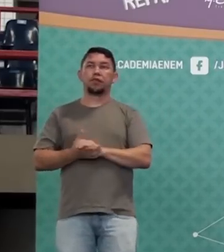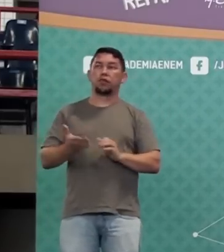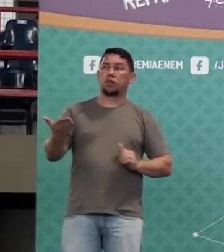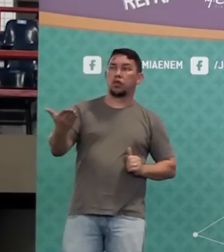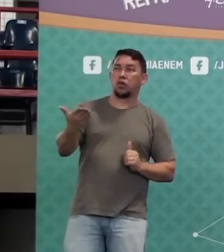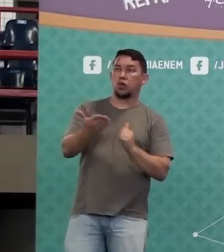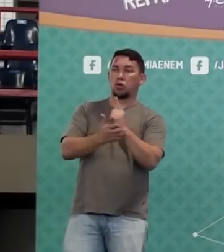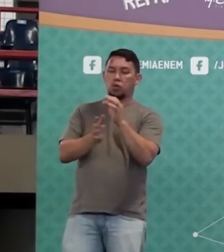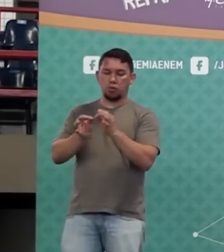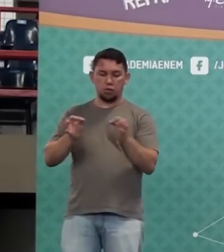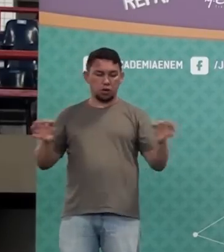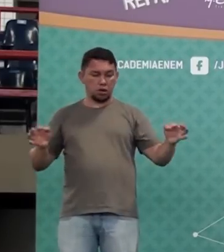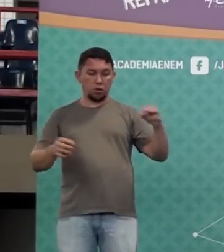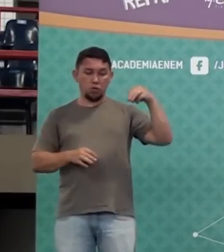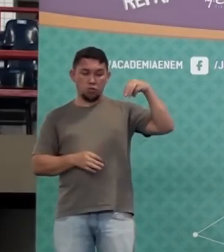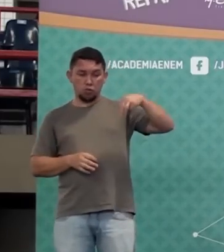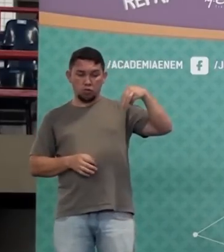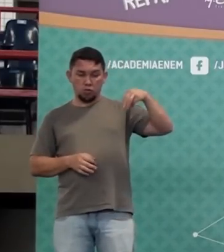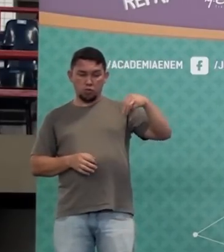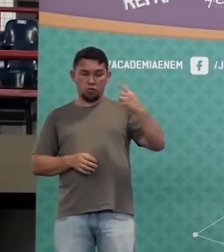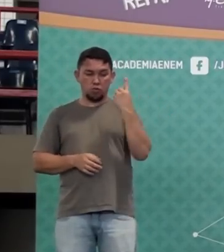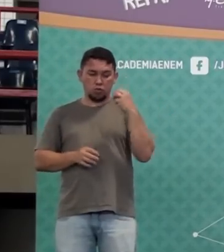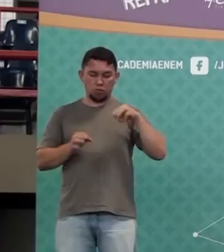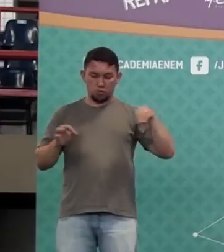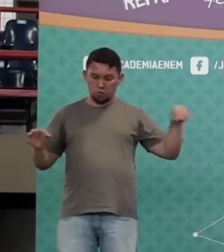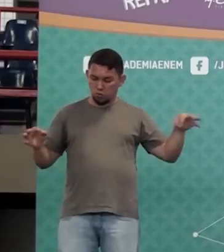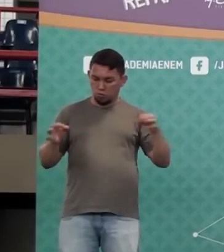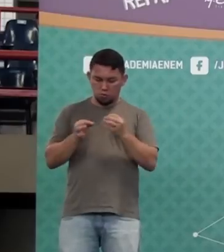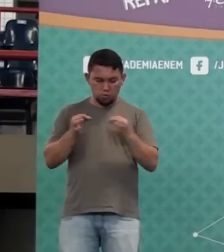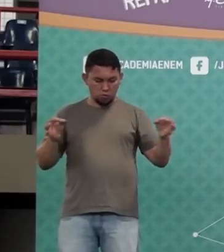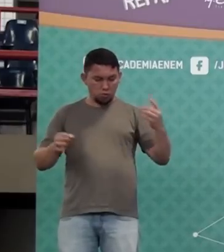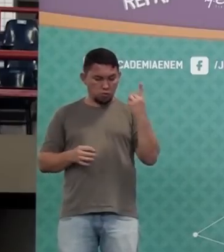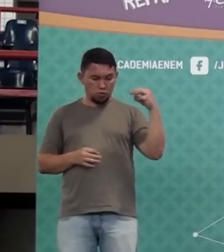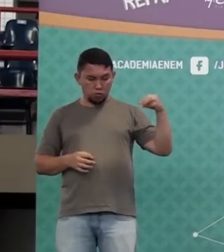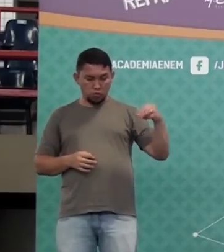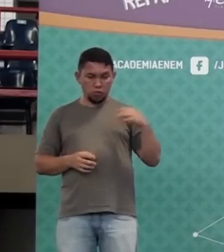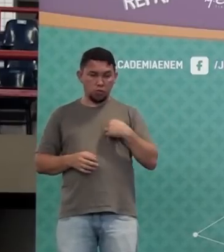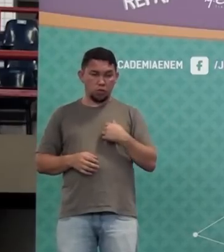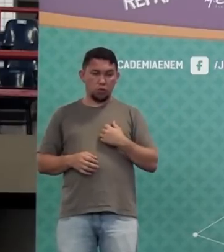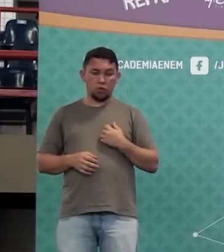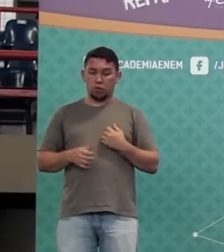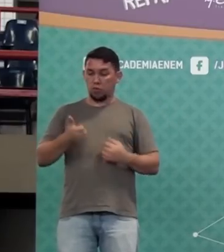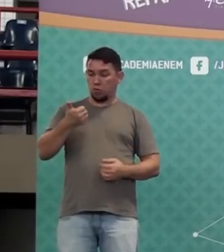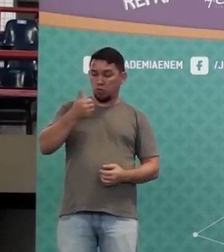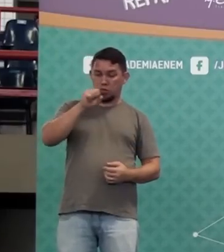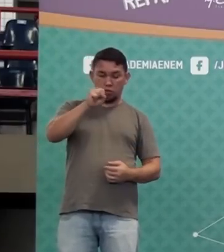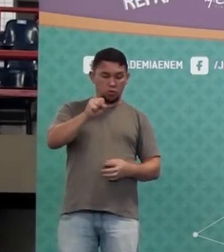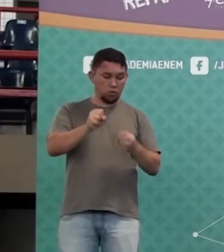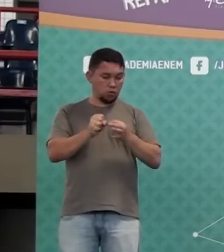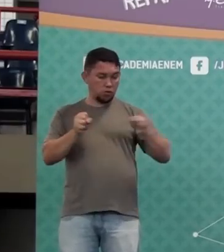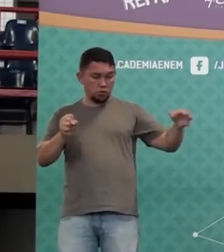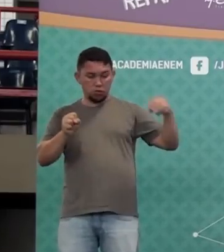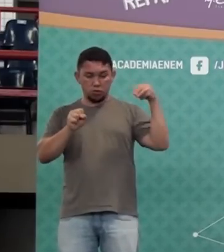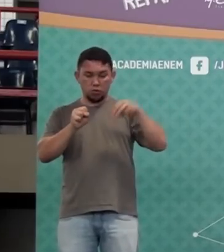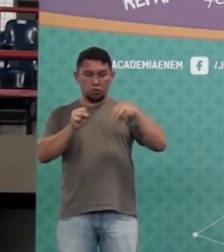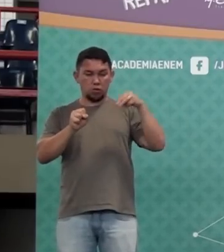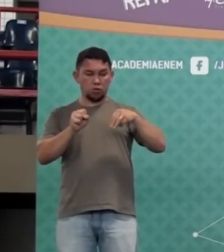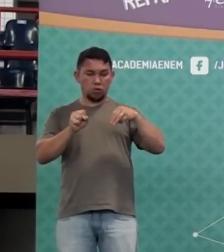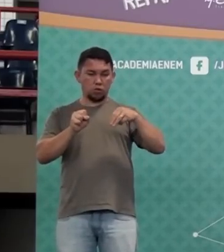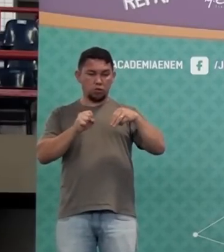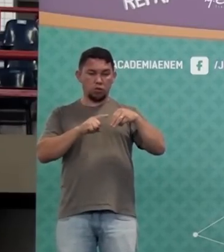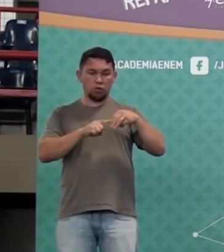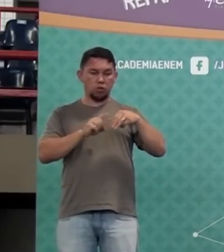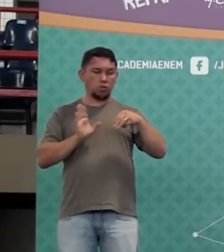comprei 1 metro de tecido, é 1 M. Se eu disser, eu comprei 18 metros de tecido,